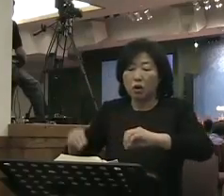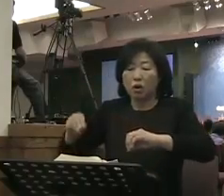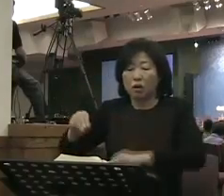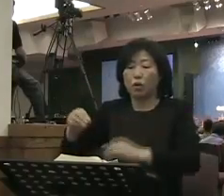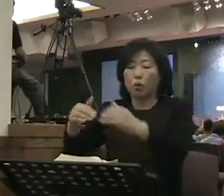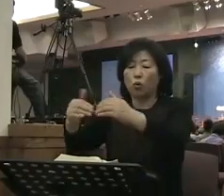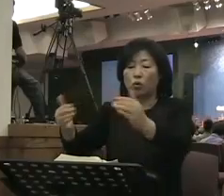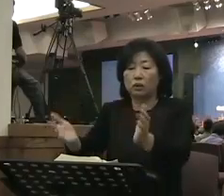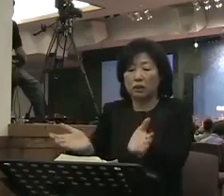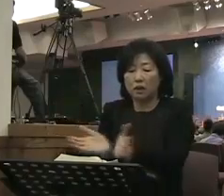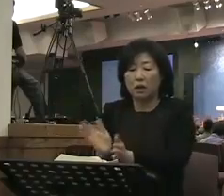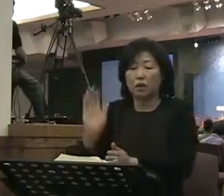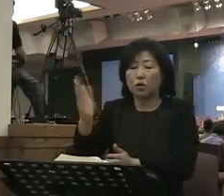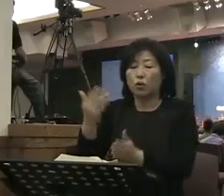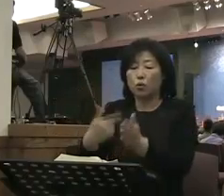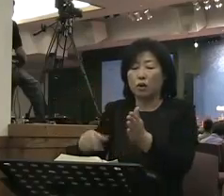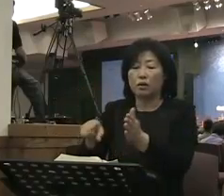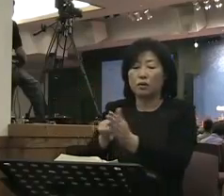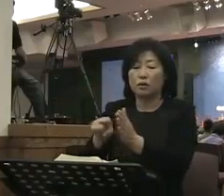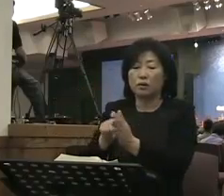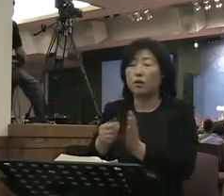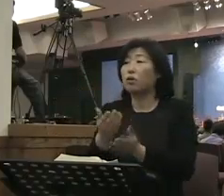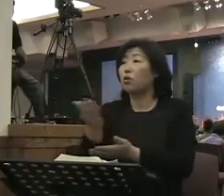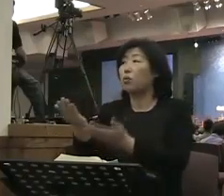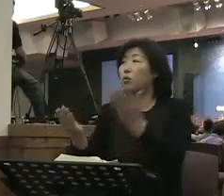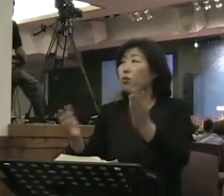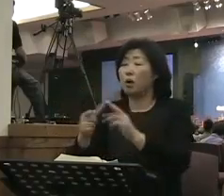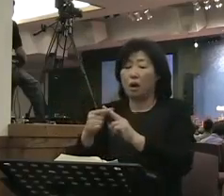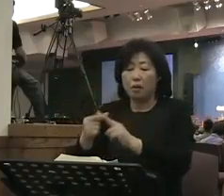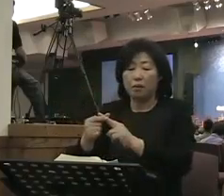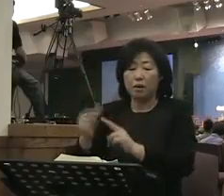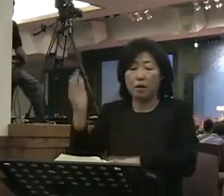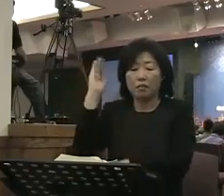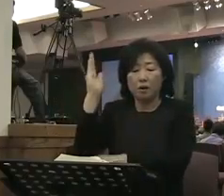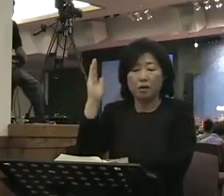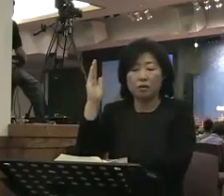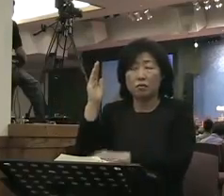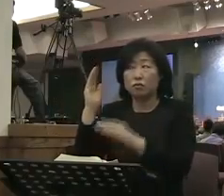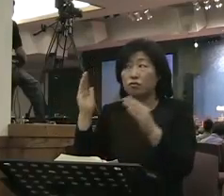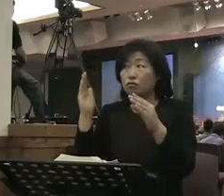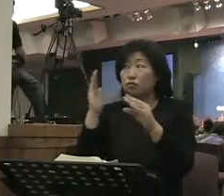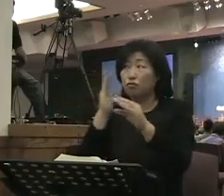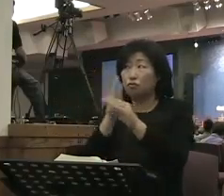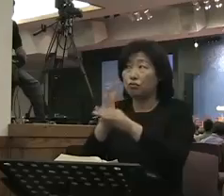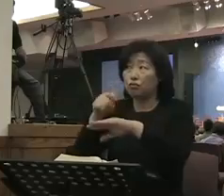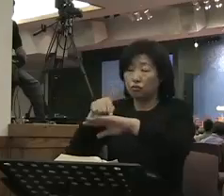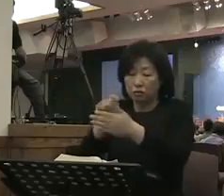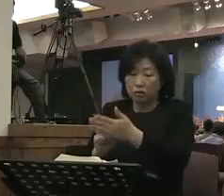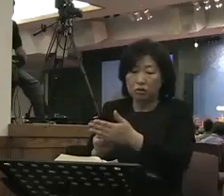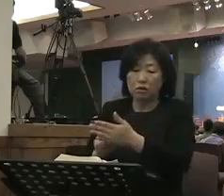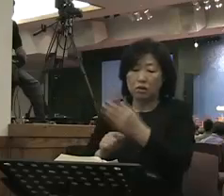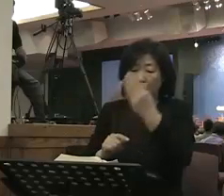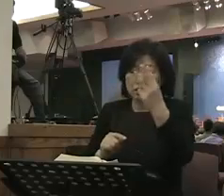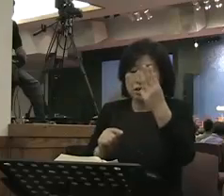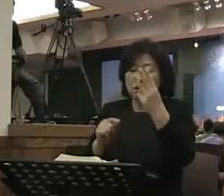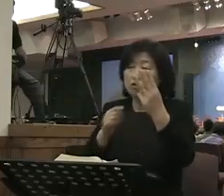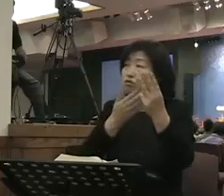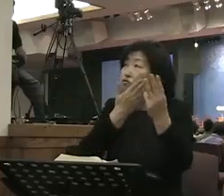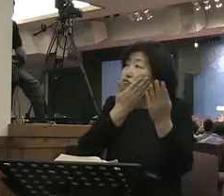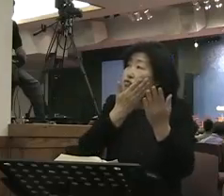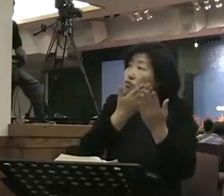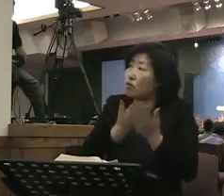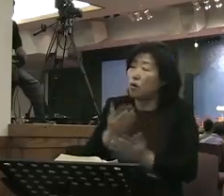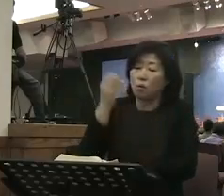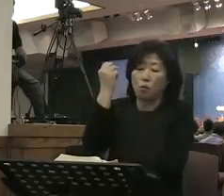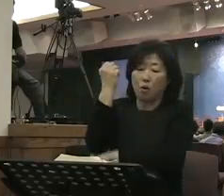공동체가 되기 위하여 이제 여러분들과 함께 오늘 말씀을 중심하여 세 가지 중요한 원리를 우리 같이